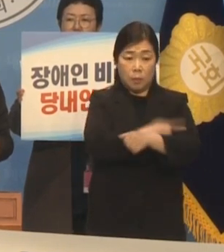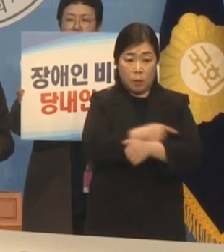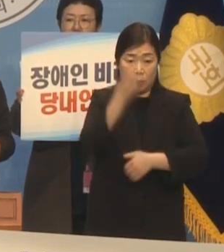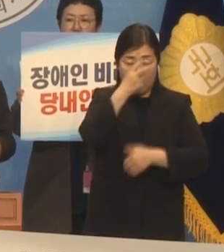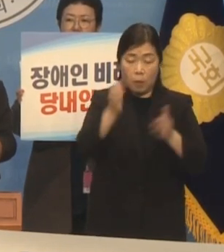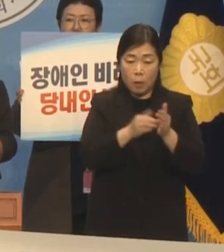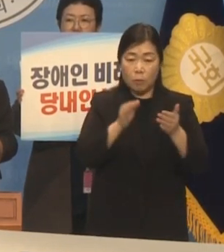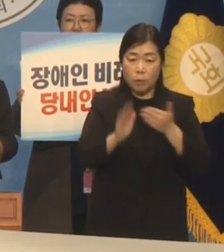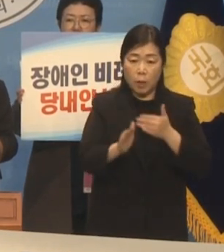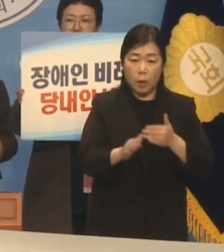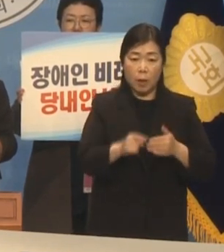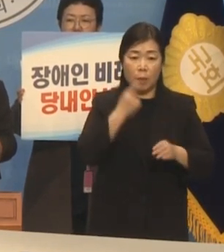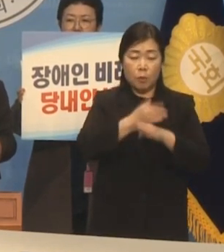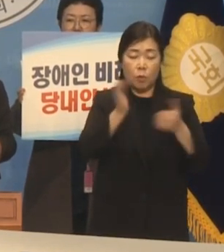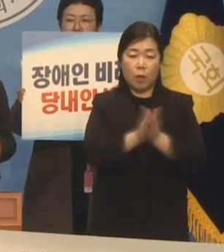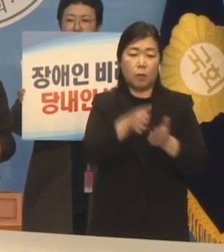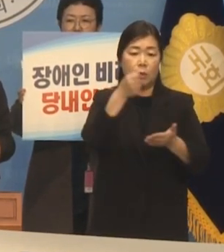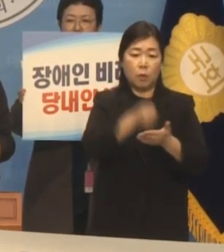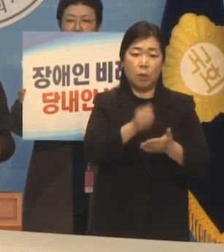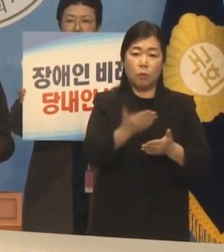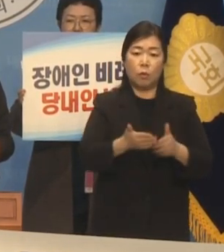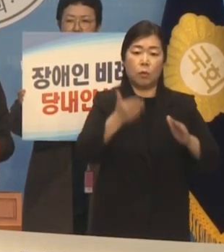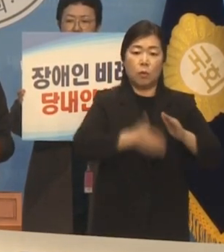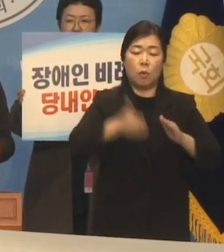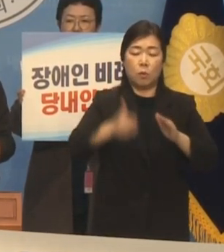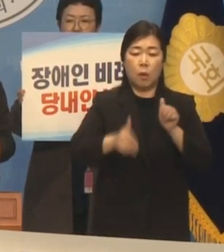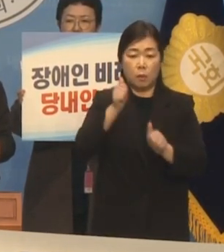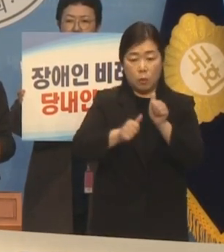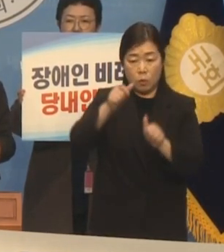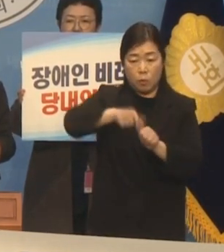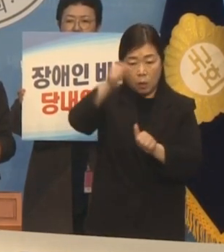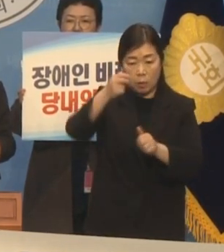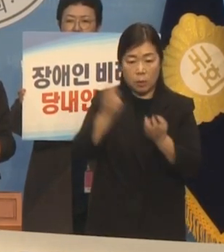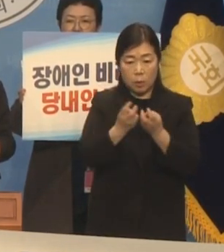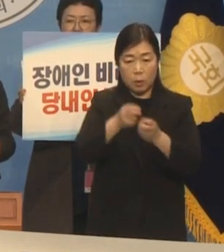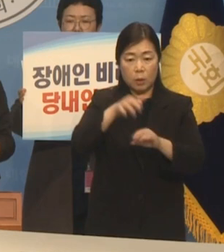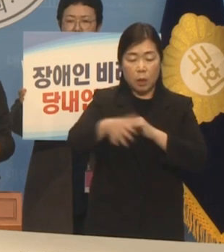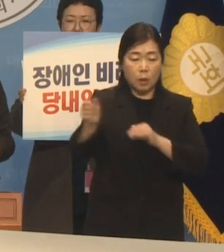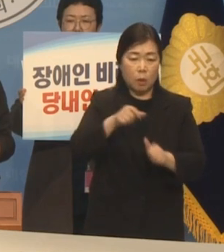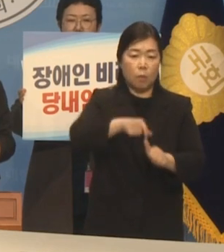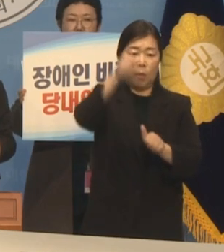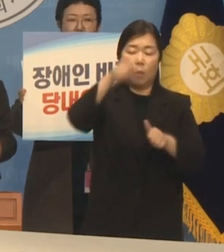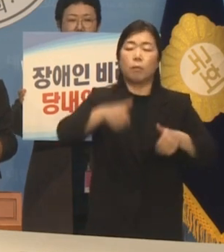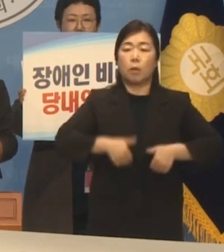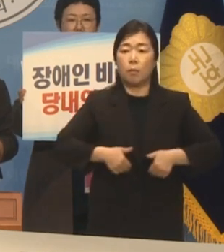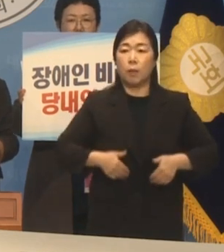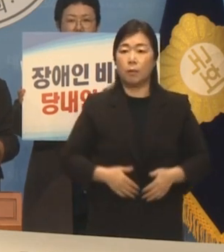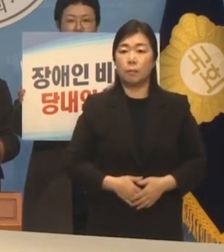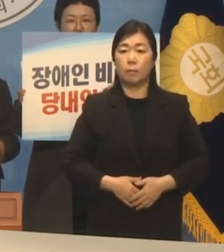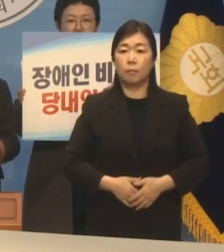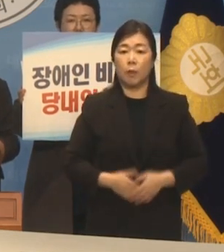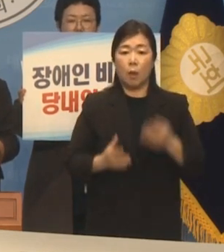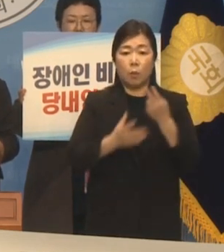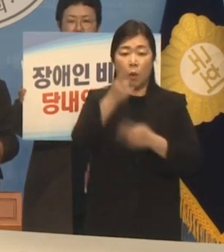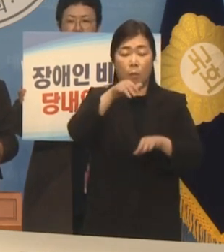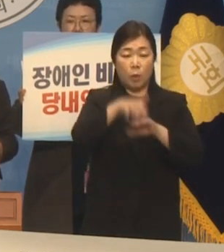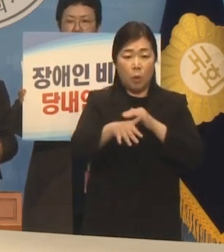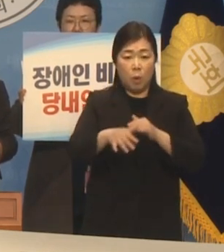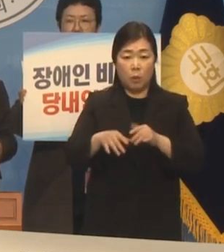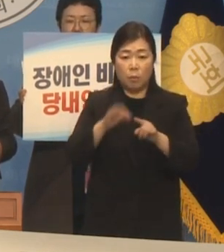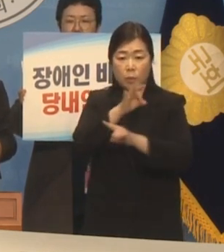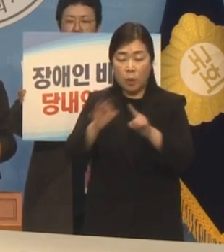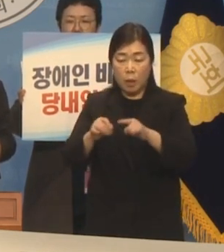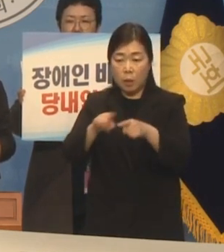후 당이 정한 공정한 선출 방식을 거쳐 선출할 수 있어야 한다 통합형 비례연합